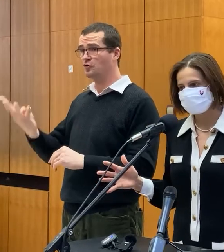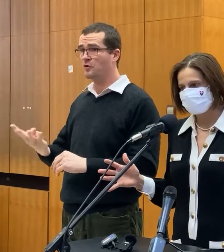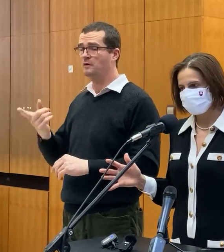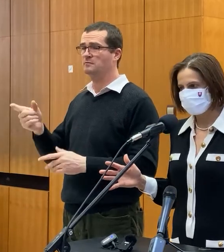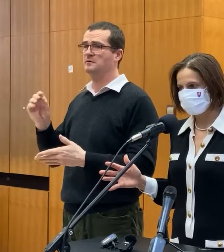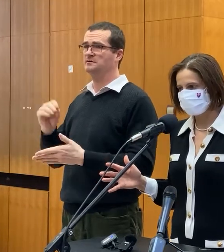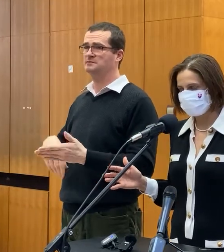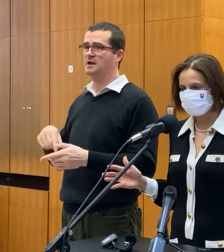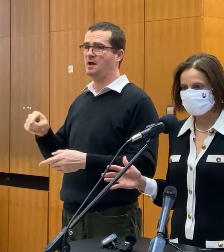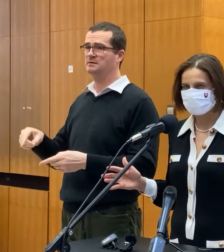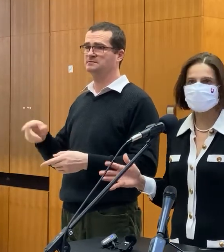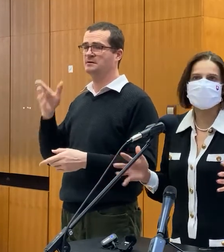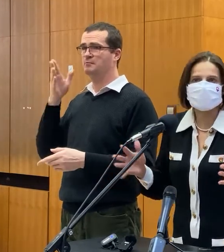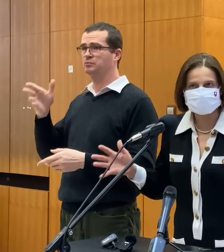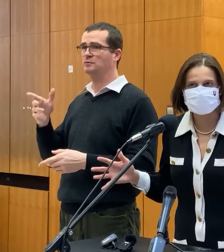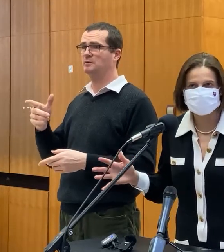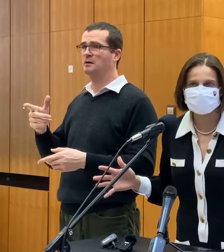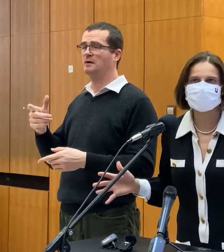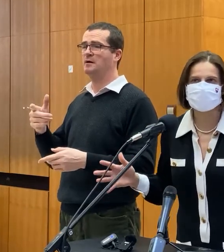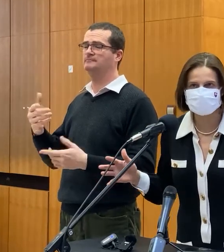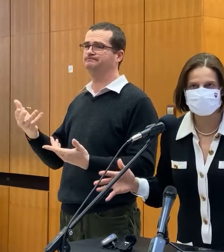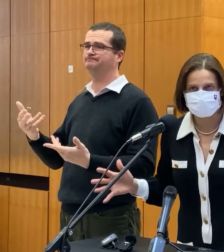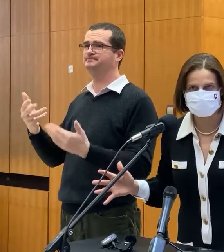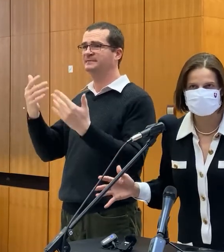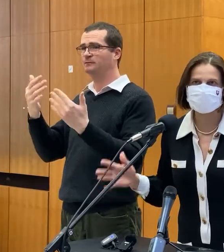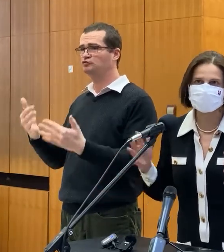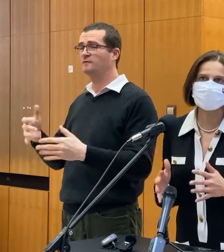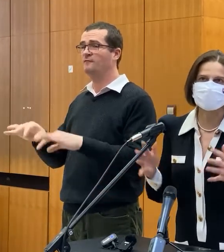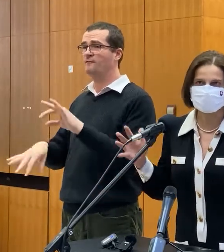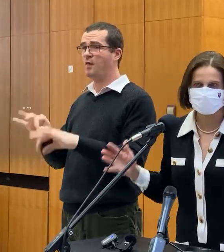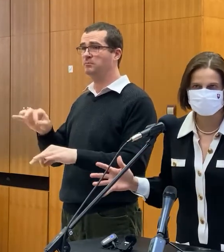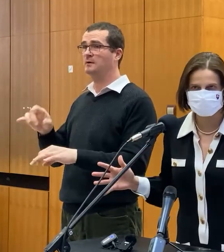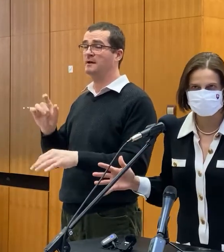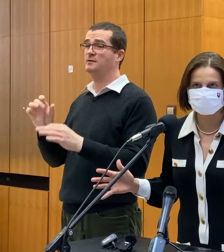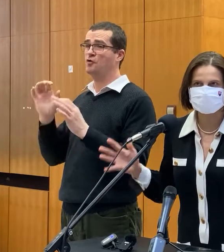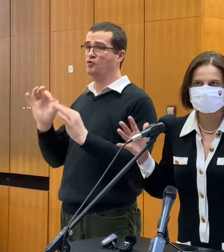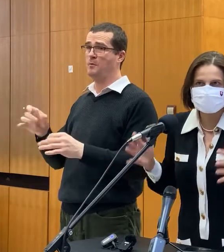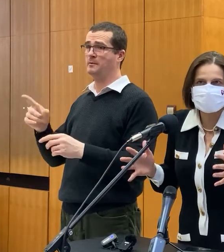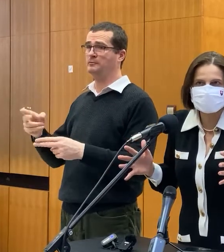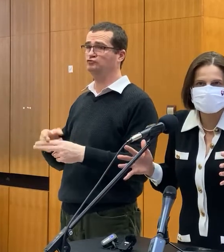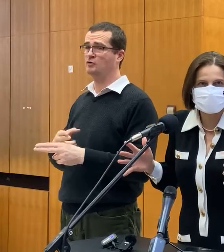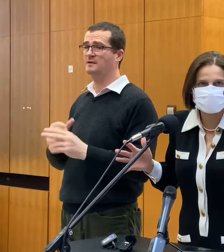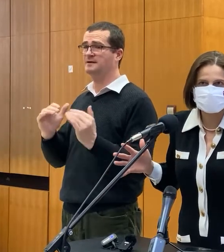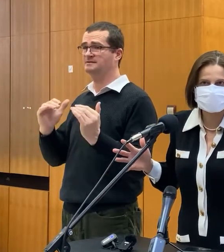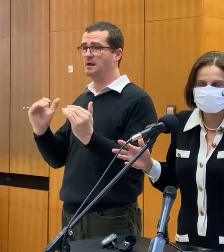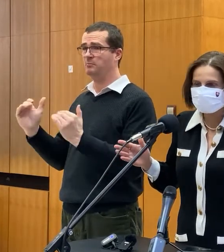zase odpočet, ktorý bude vo voľbách. A že je to dobré pre krajinu. Aj v rámci